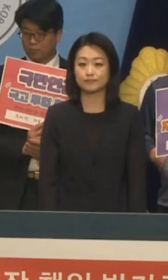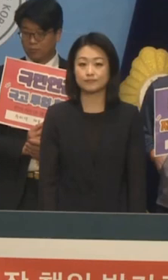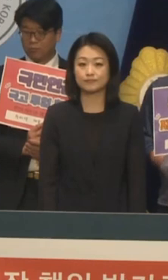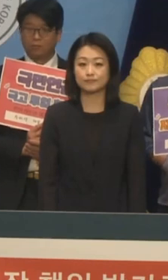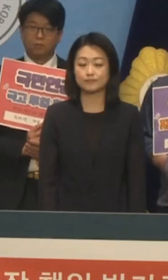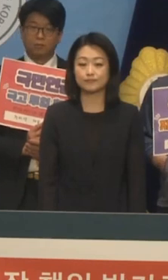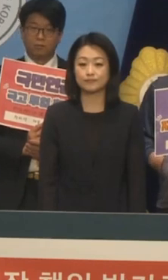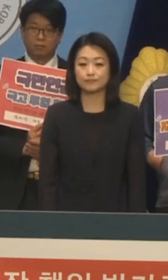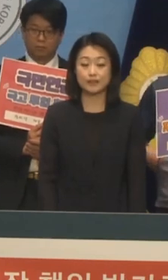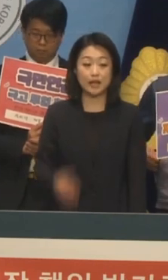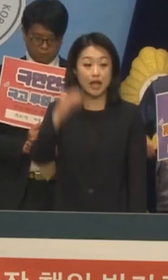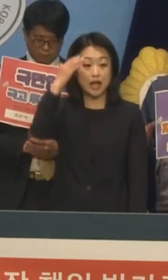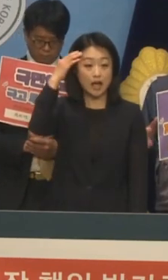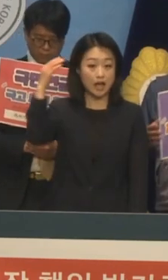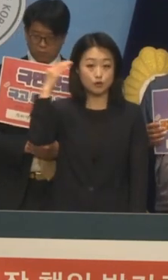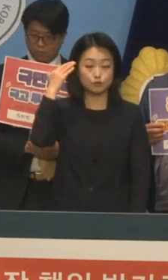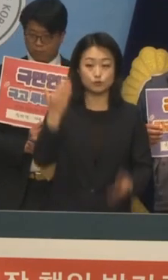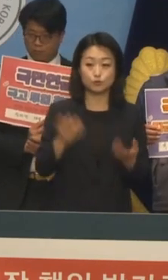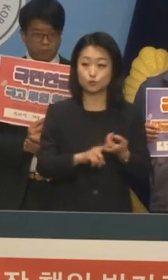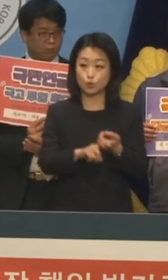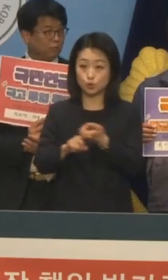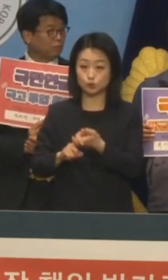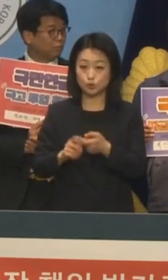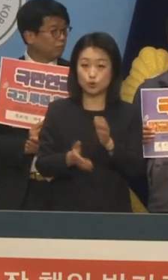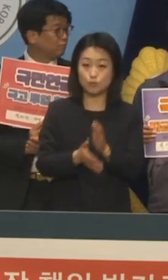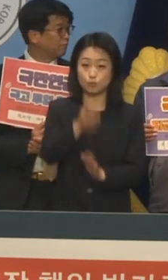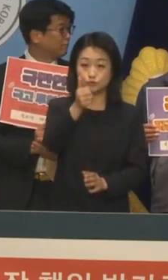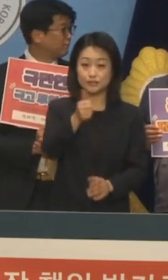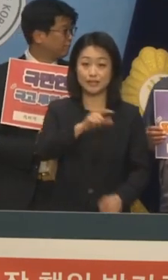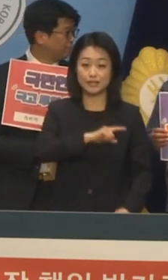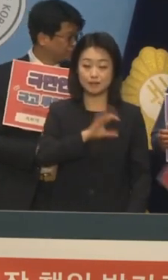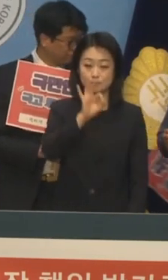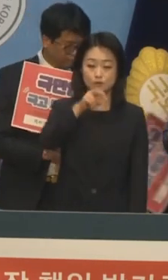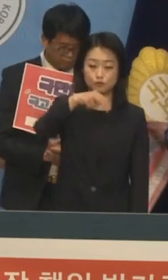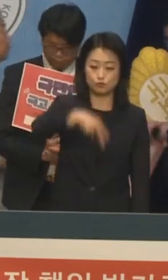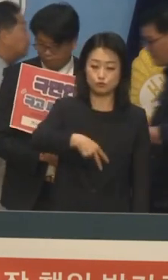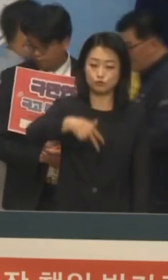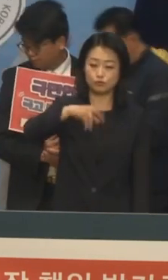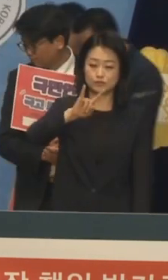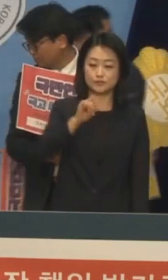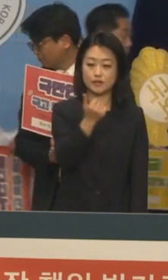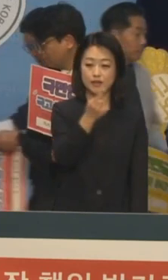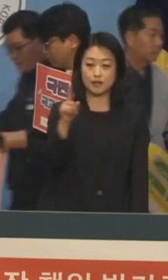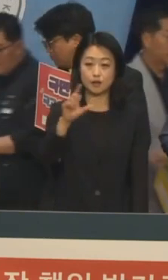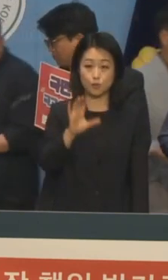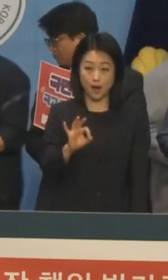이어서 한국노총 유재강 본부장 발언 있겠습니다.